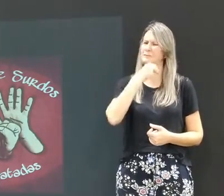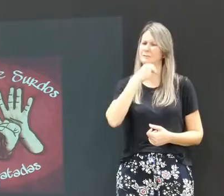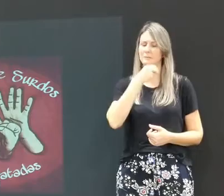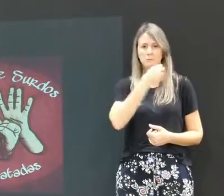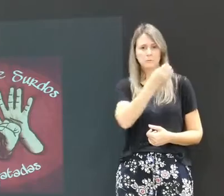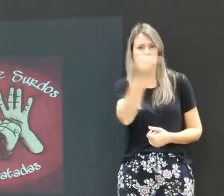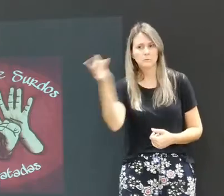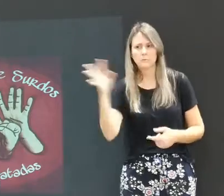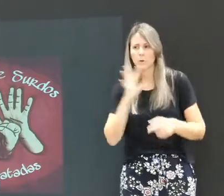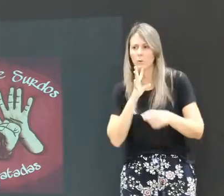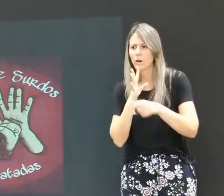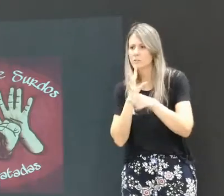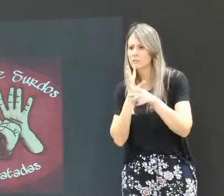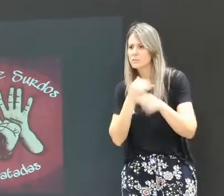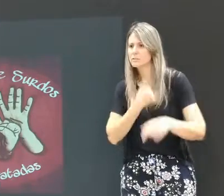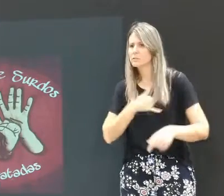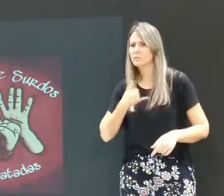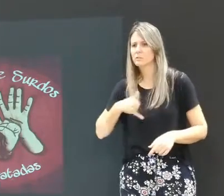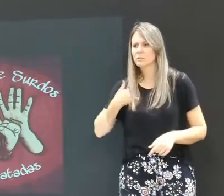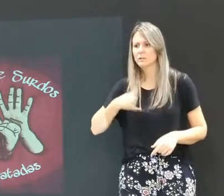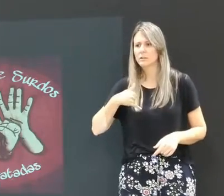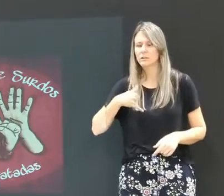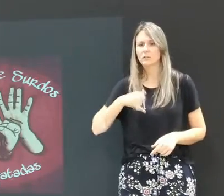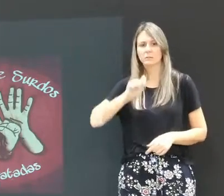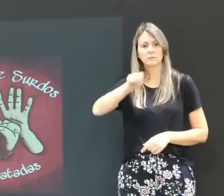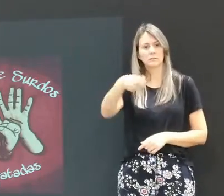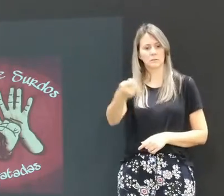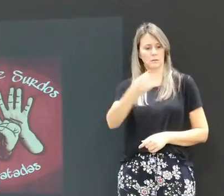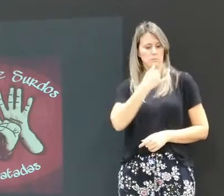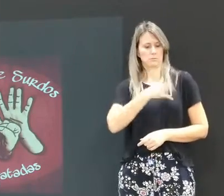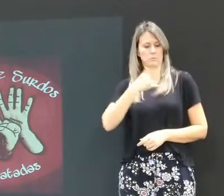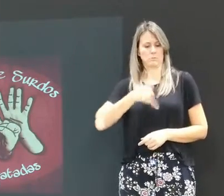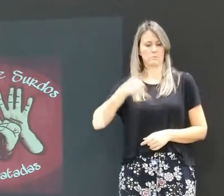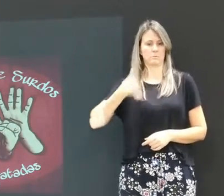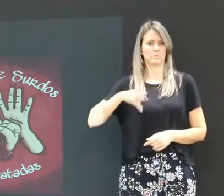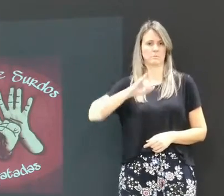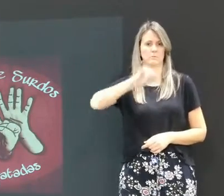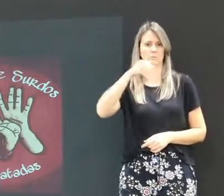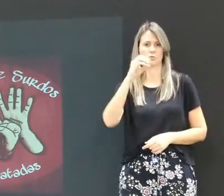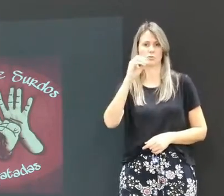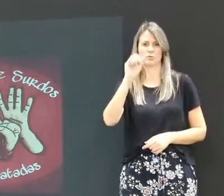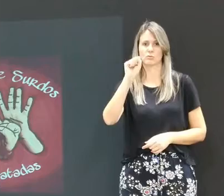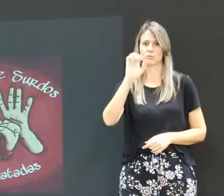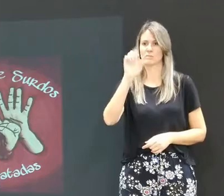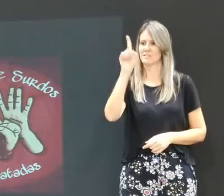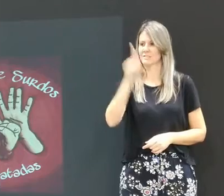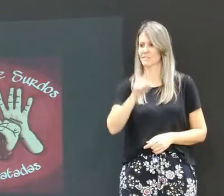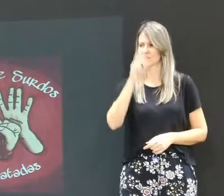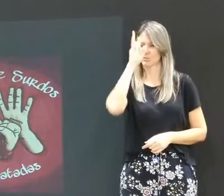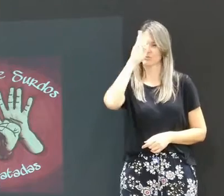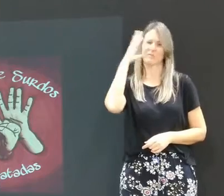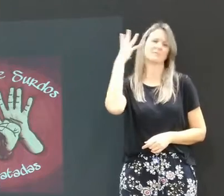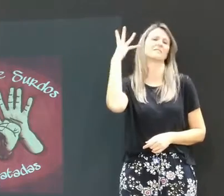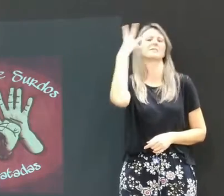Uma história muito bonita. Alguns conhecem. Vocês conhecem a história de José? Esse é o sinal de José. Vocês conhecem? É